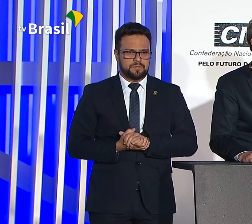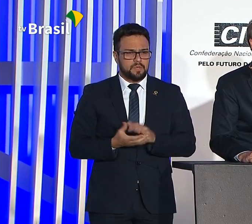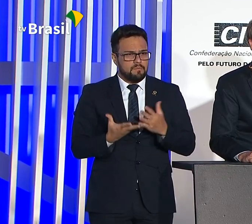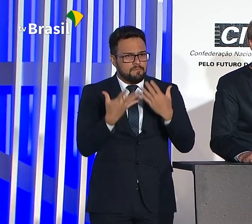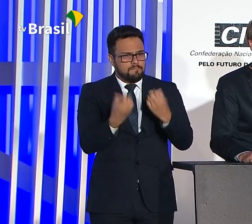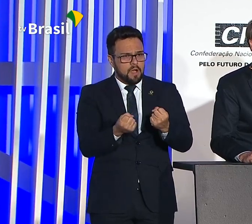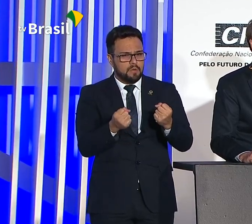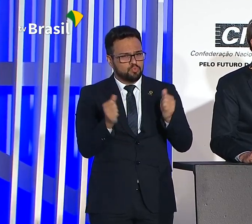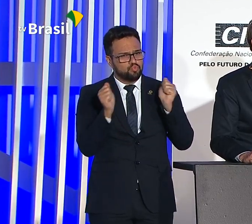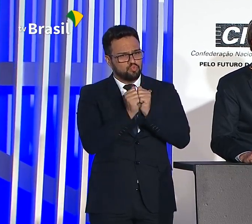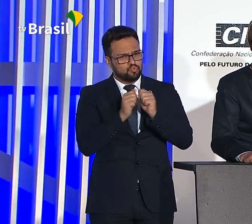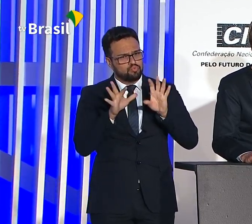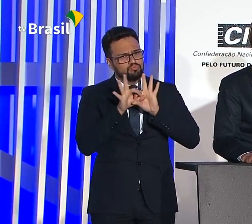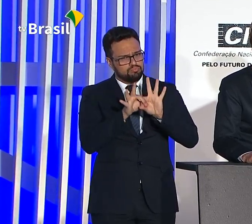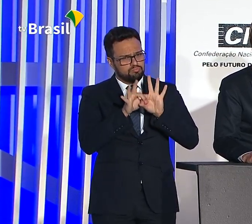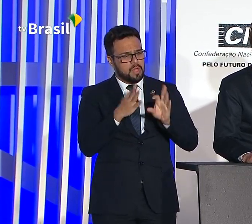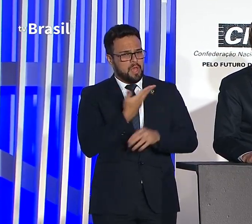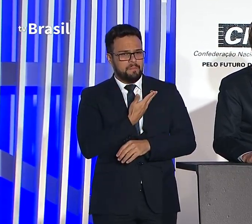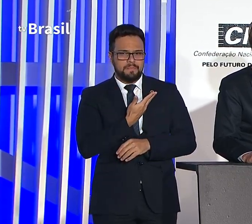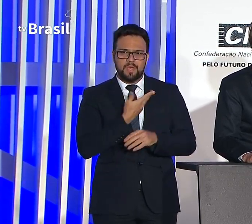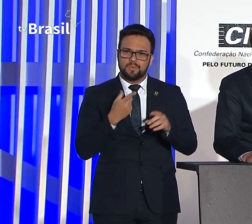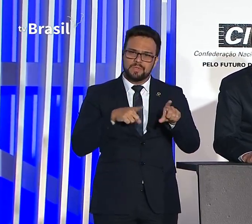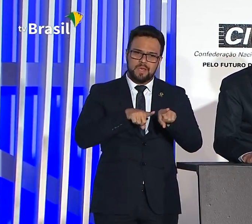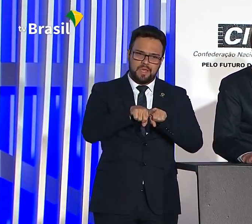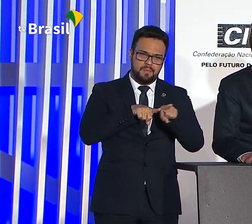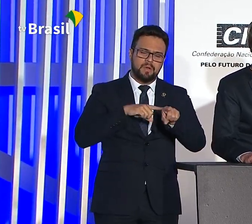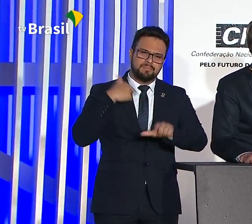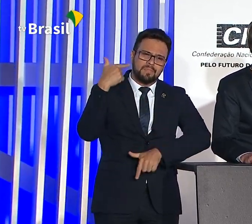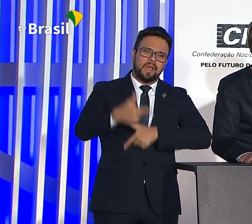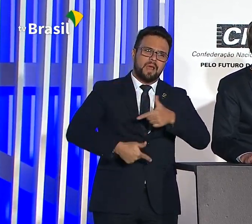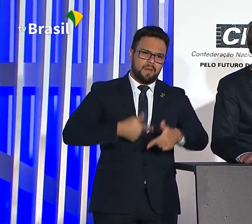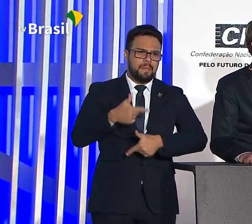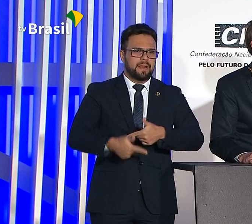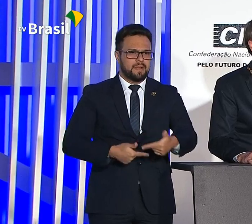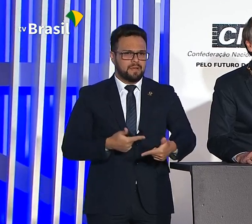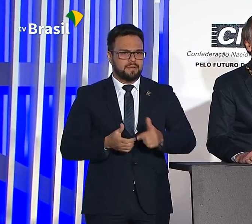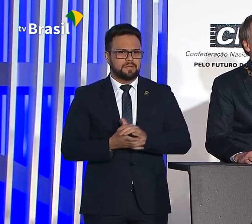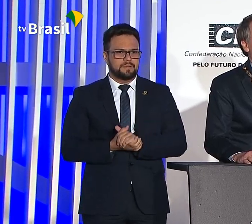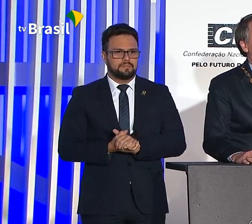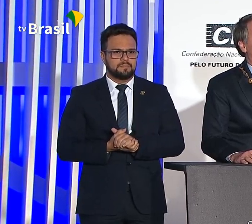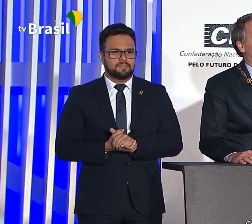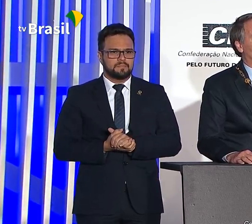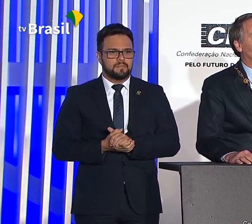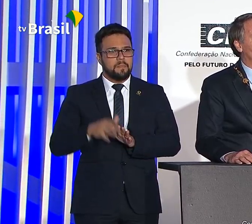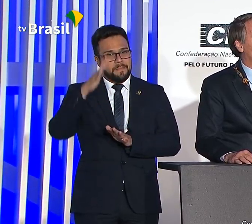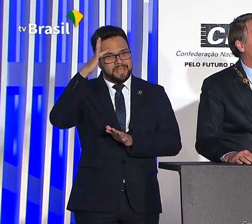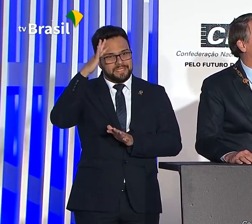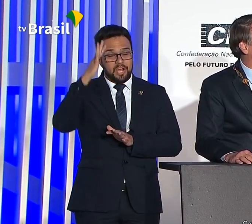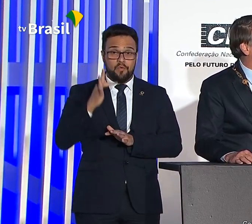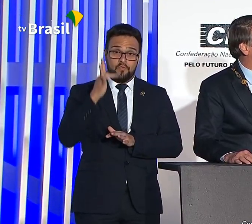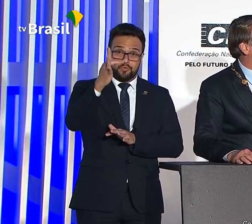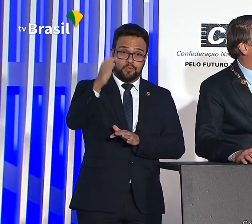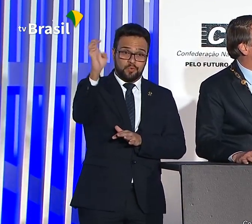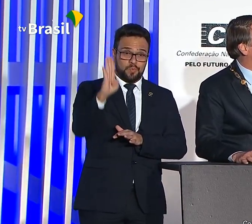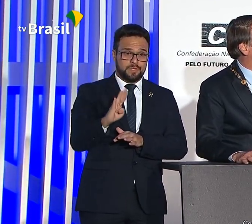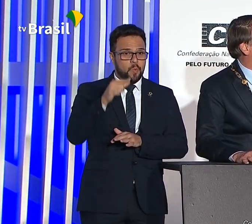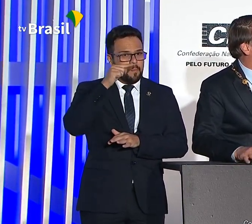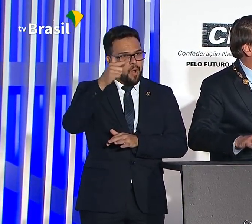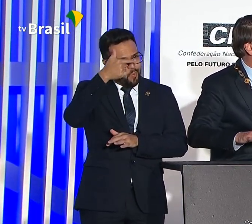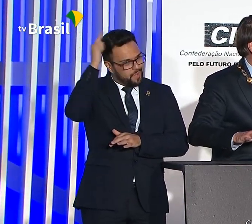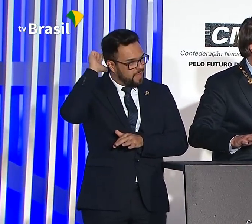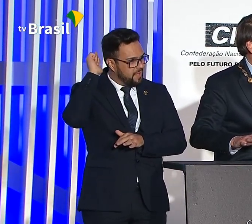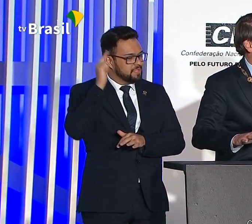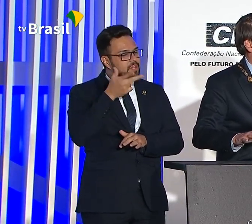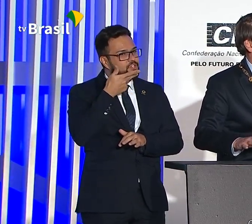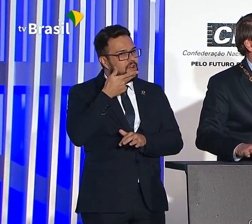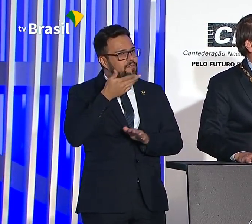juntos meus amigos meus irmãos trabalhar o futuro do brasil como diz o paulo guerra há pouco tempo né até